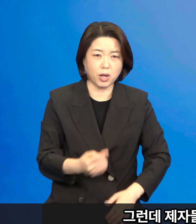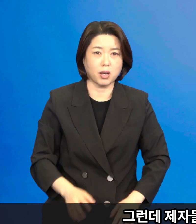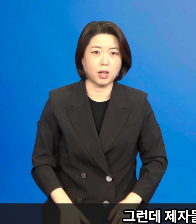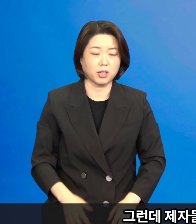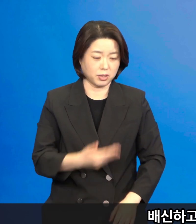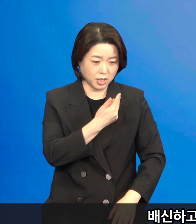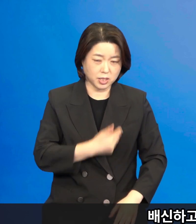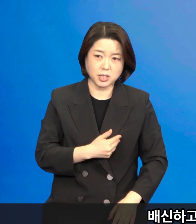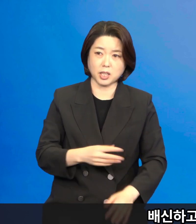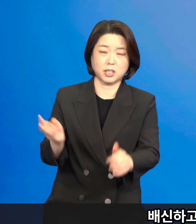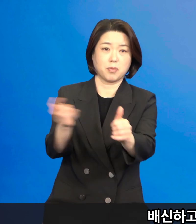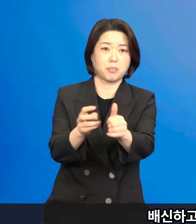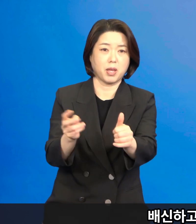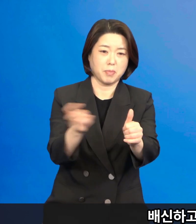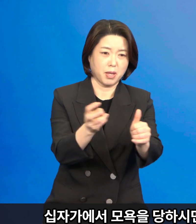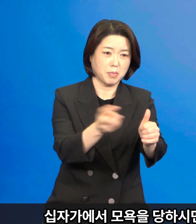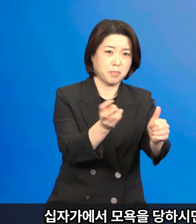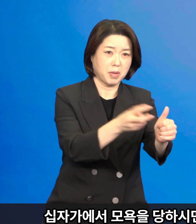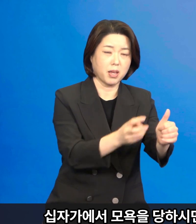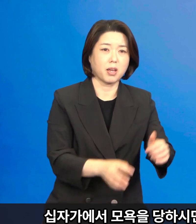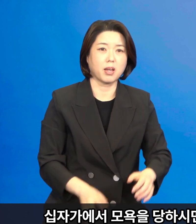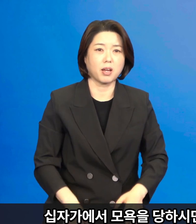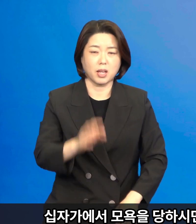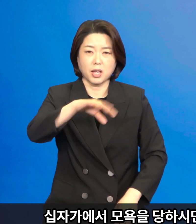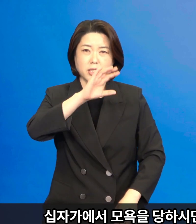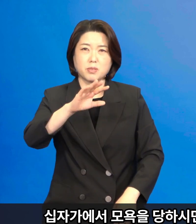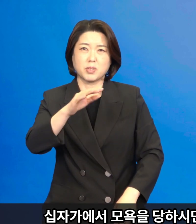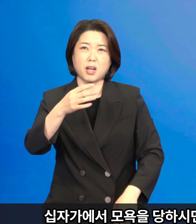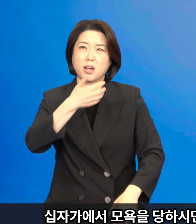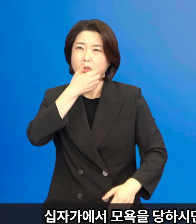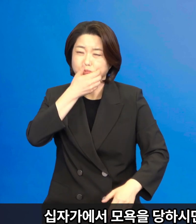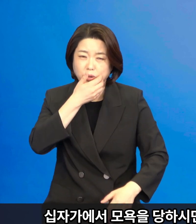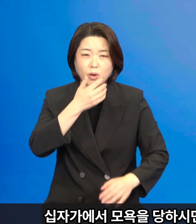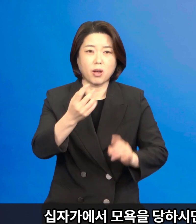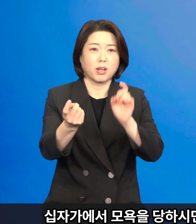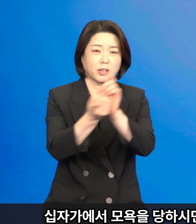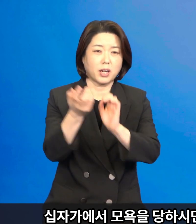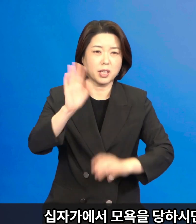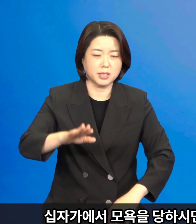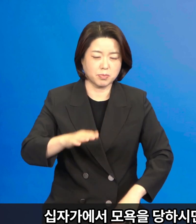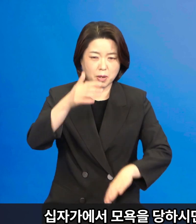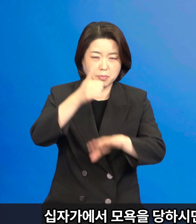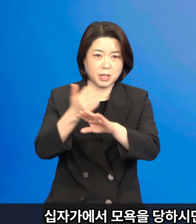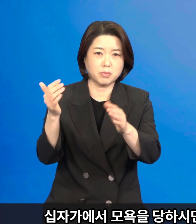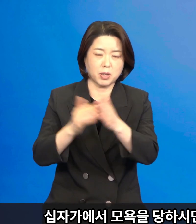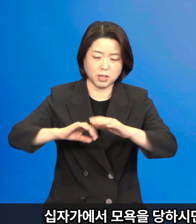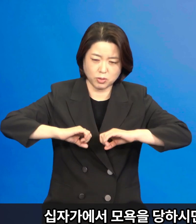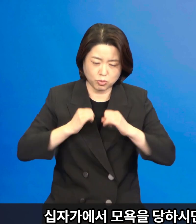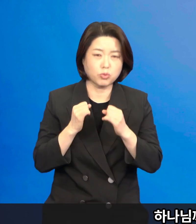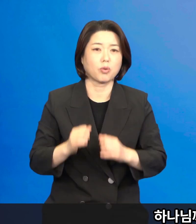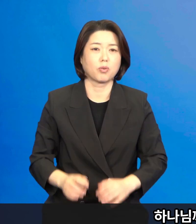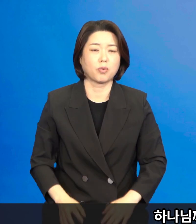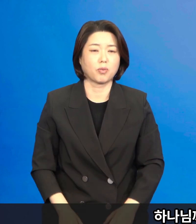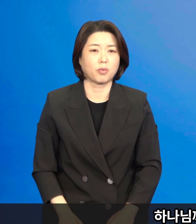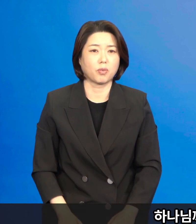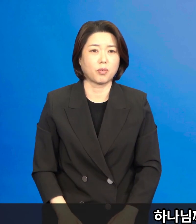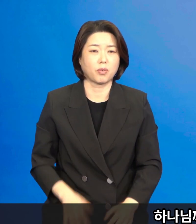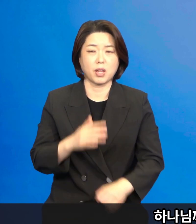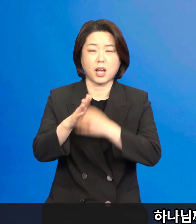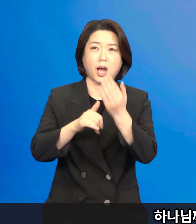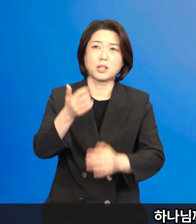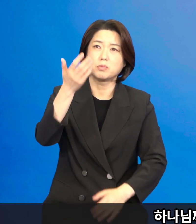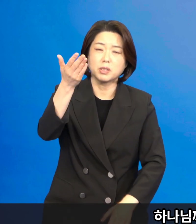배신하죠. 배신하고 십자가에서 모욕을 당하시면서까지도 그러나 끝까지 순종하셨어요. 하나님께서